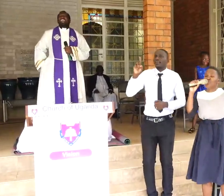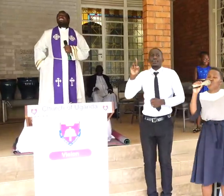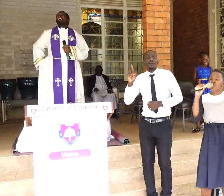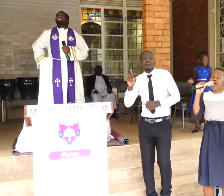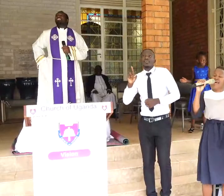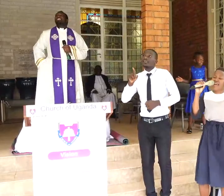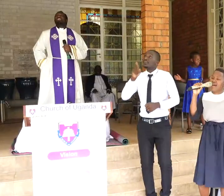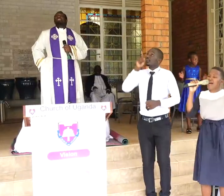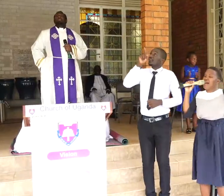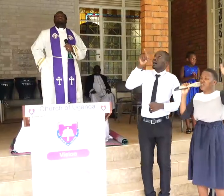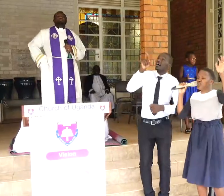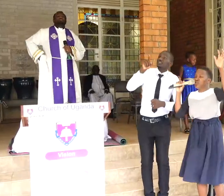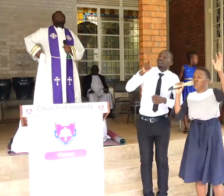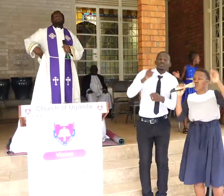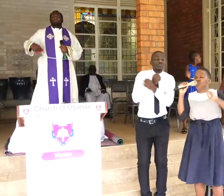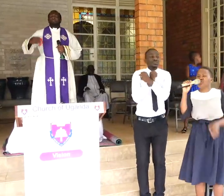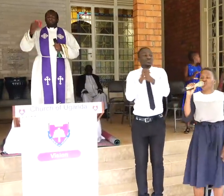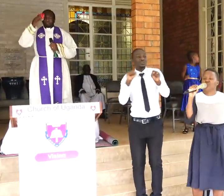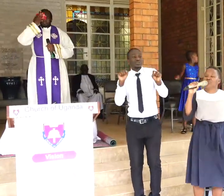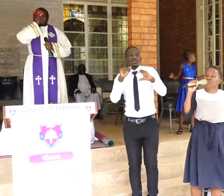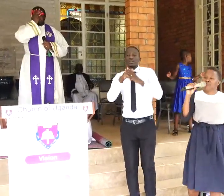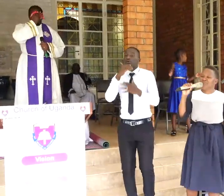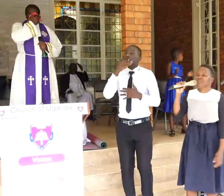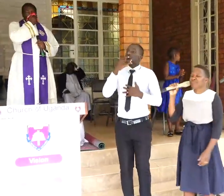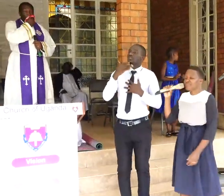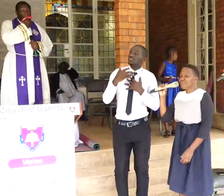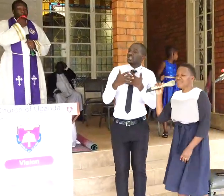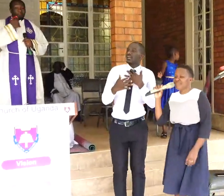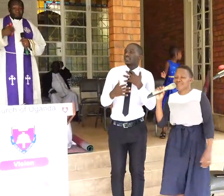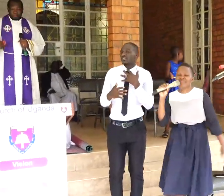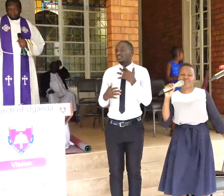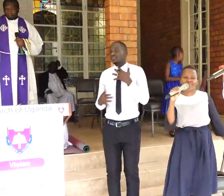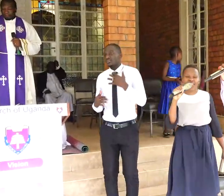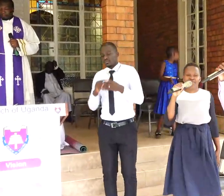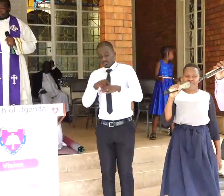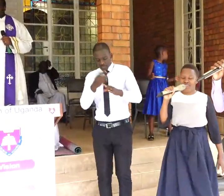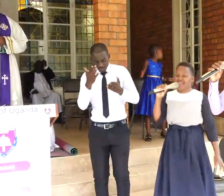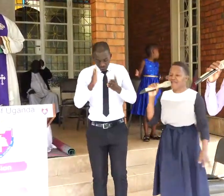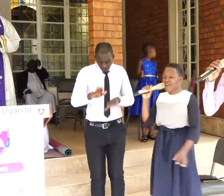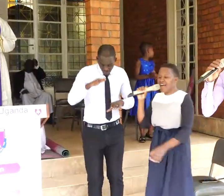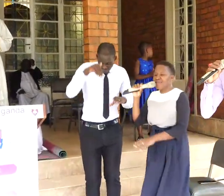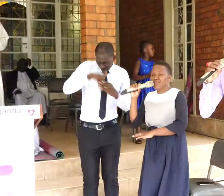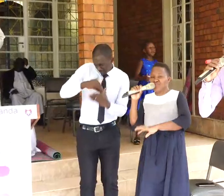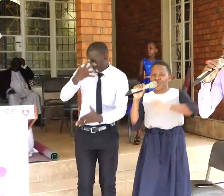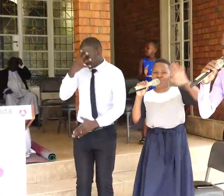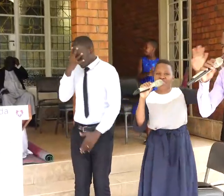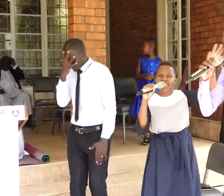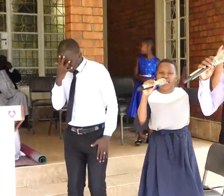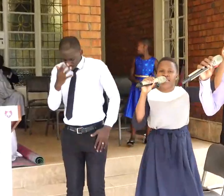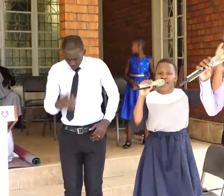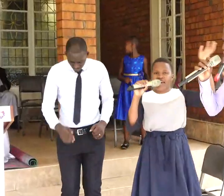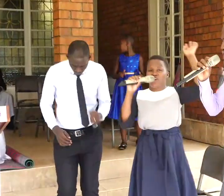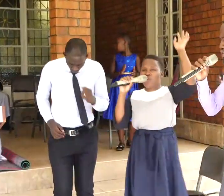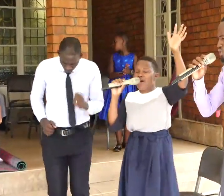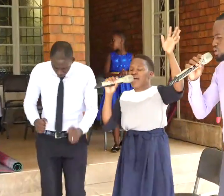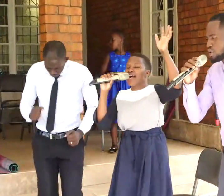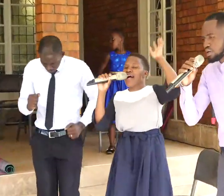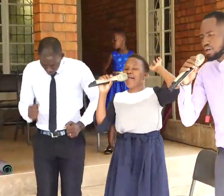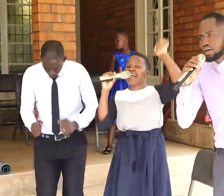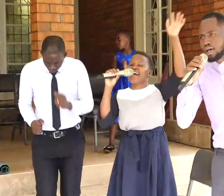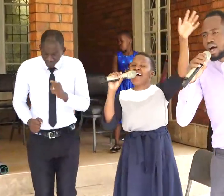Katumu nula Yesu. Katumu nula no musai gwe yafamu soni